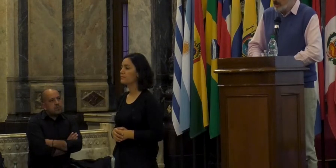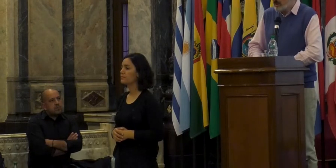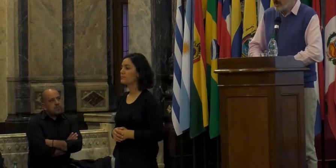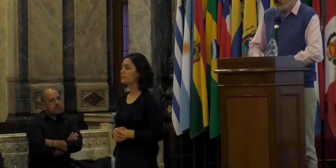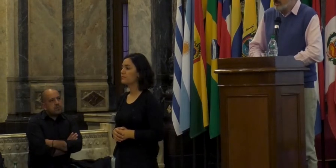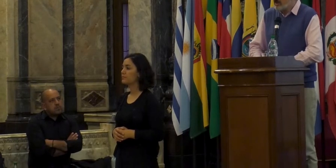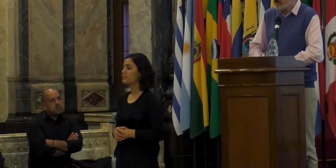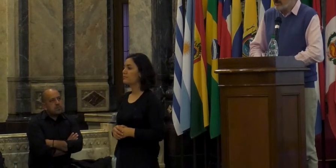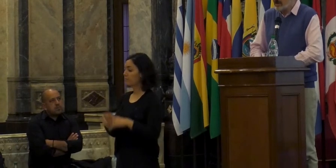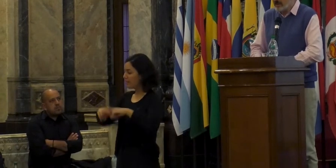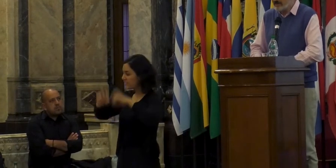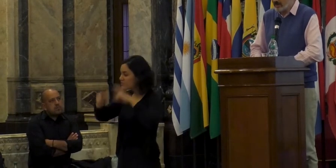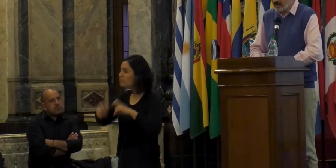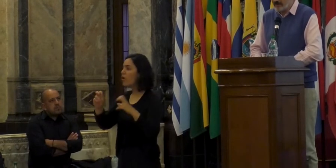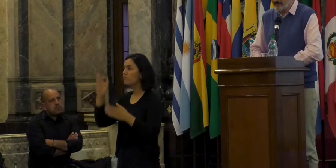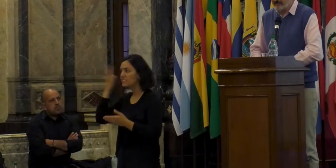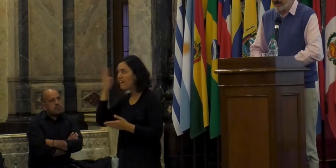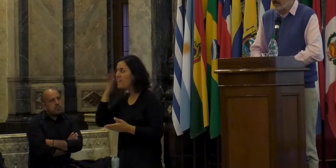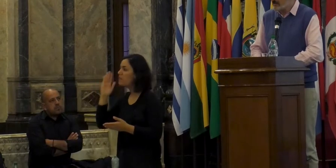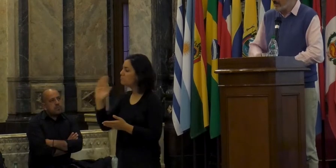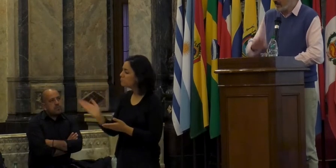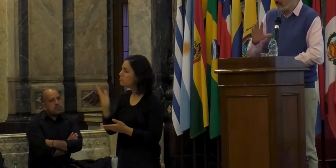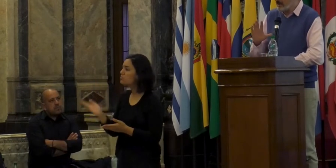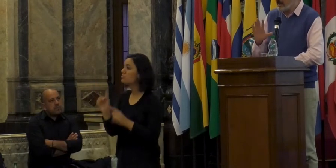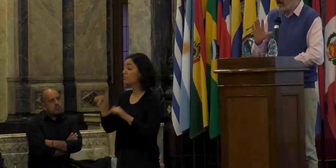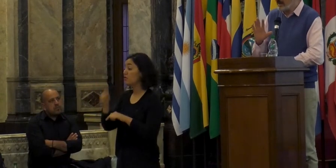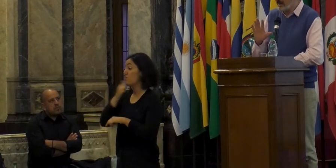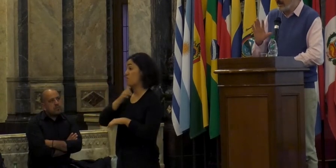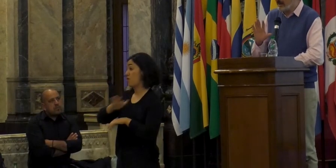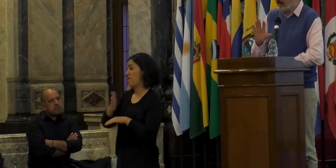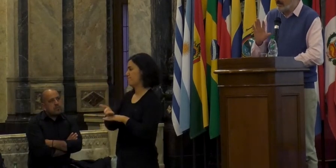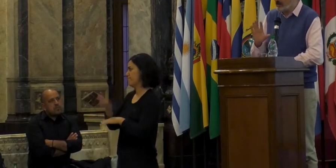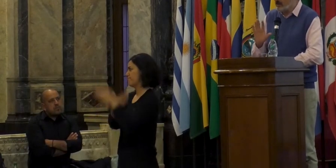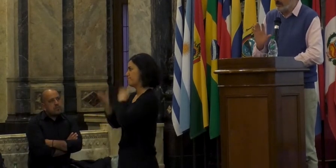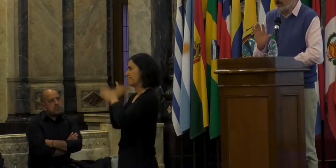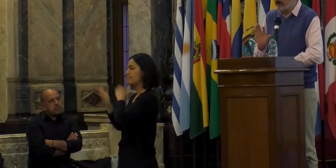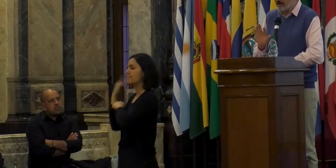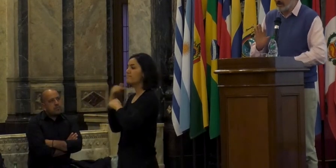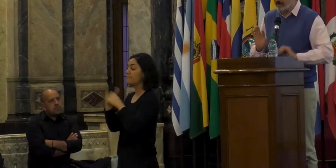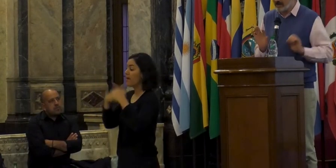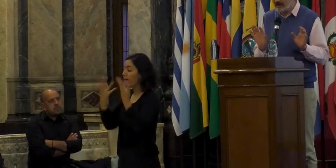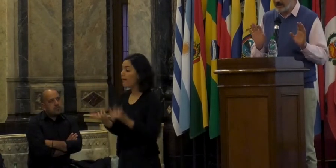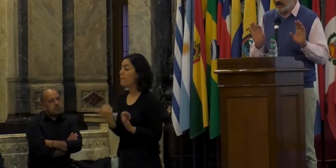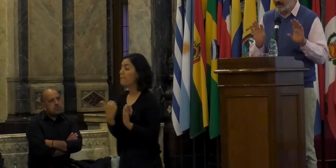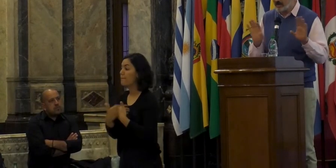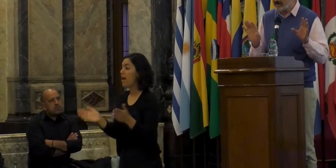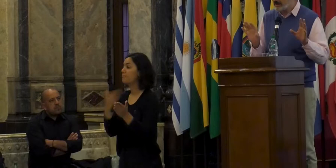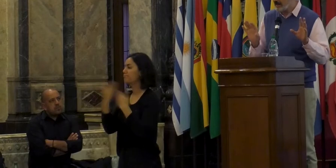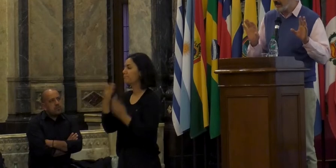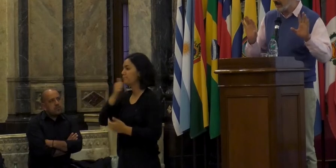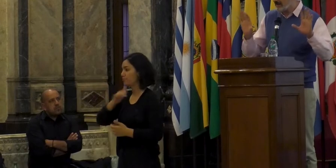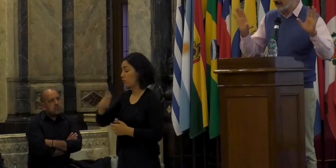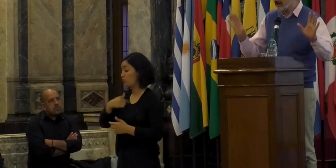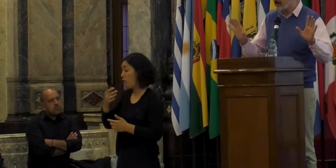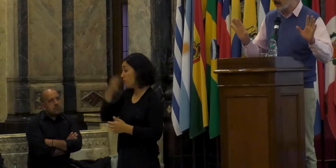La producción del conocimiento tiene una historia. Entonces me empezaría hablando un poco de historia. Lo que voy a hacer a lo largo de mi